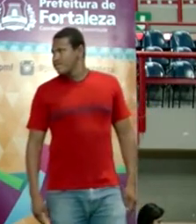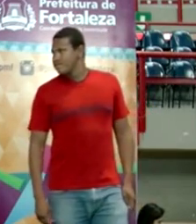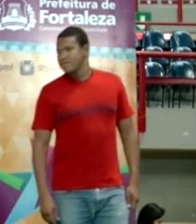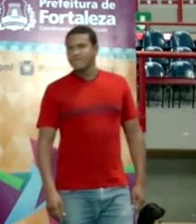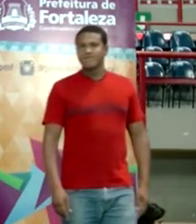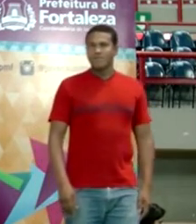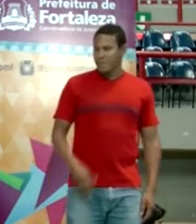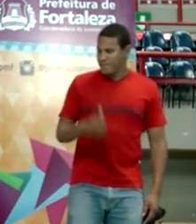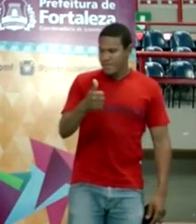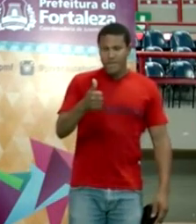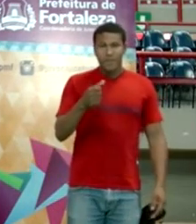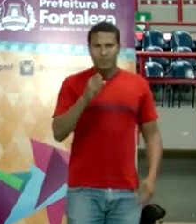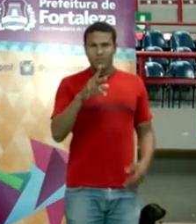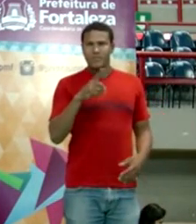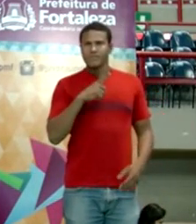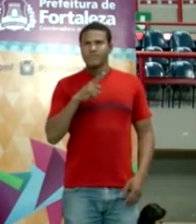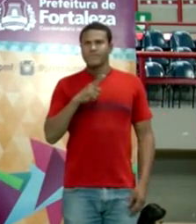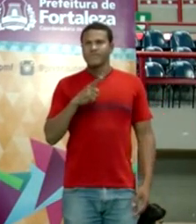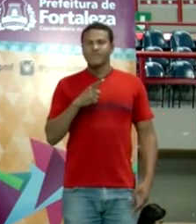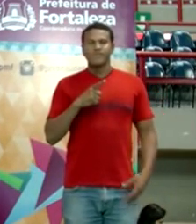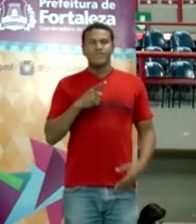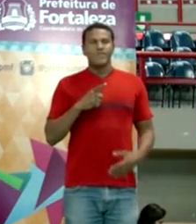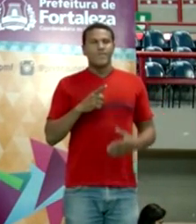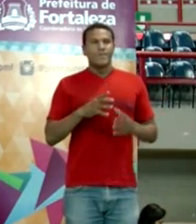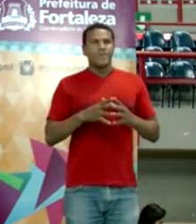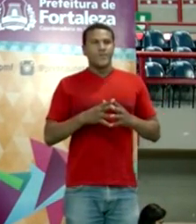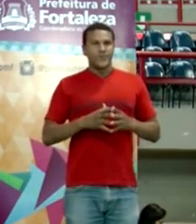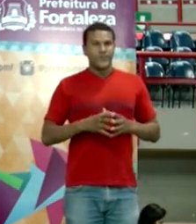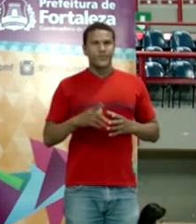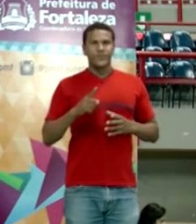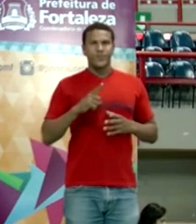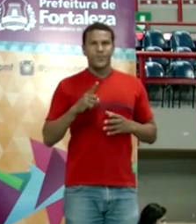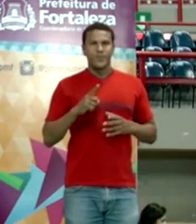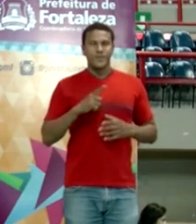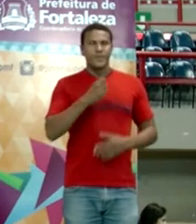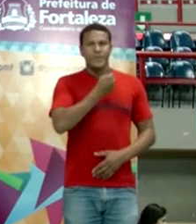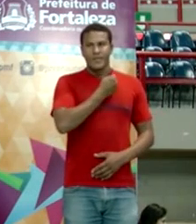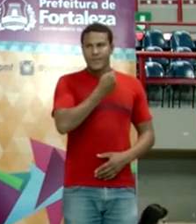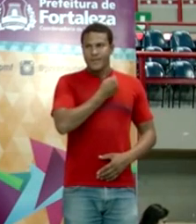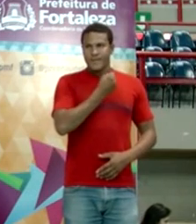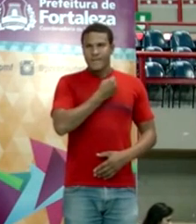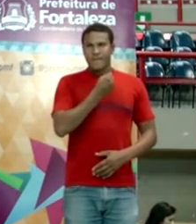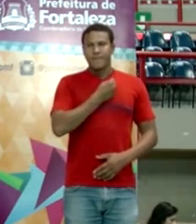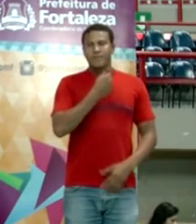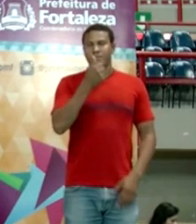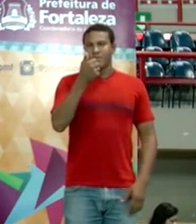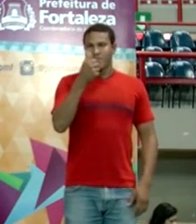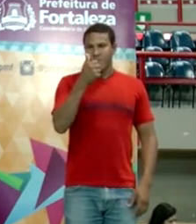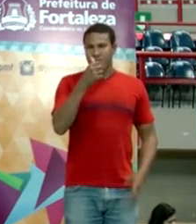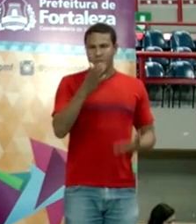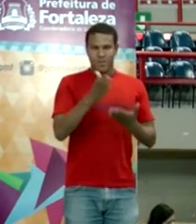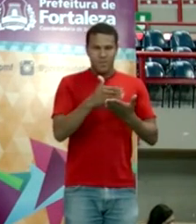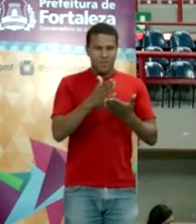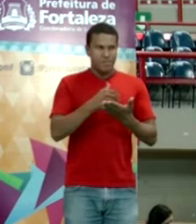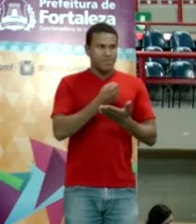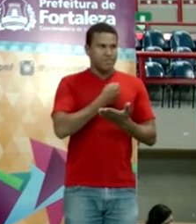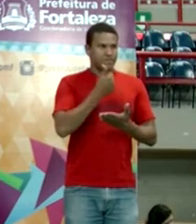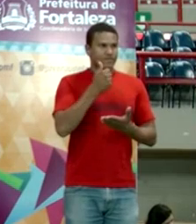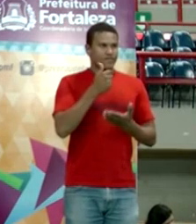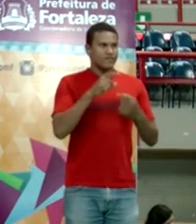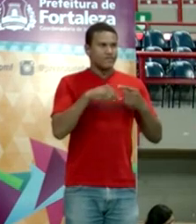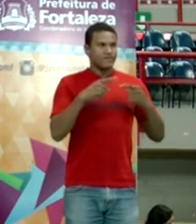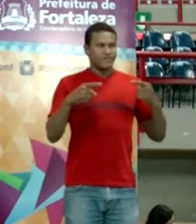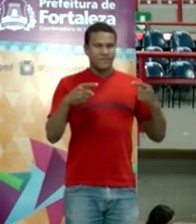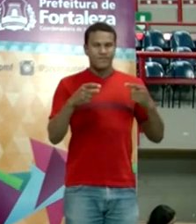Vocês podem acompanhar a nossa parte, está na página 11 da apostila. Nós vamos fazer aqui